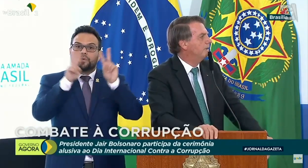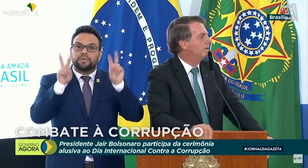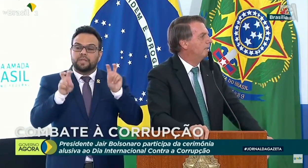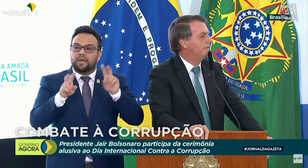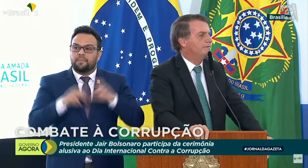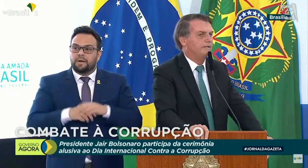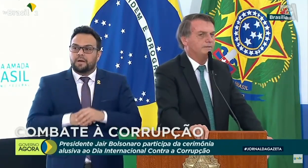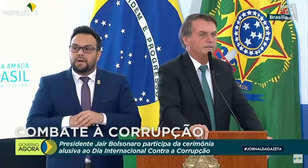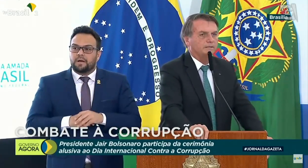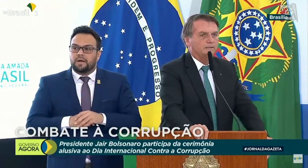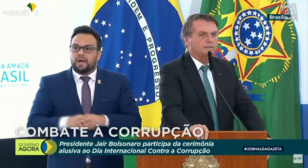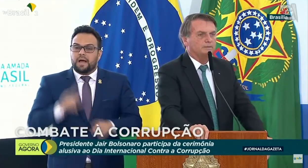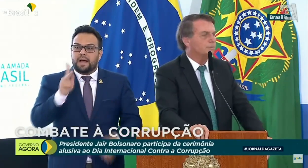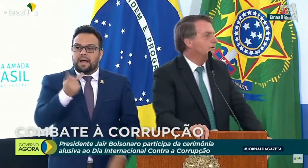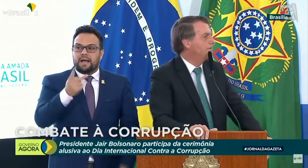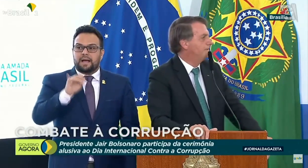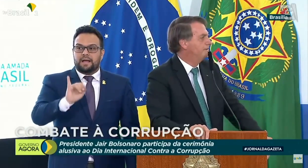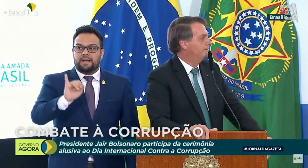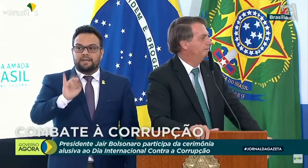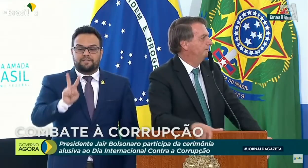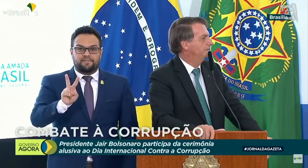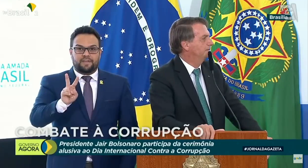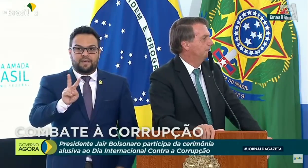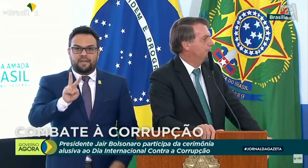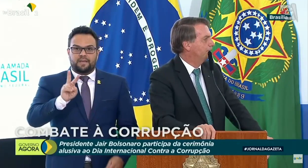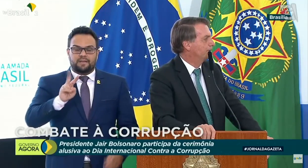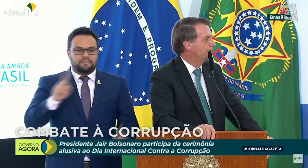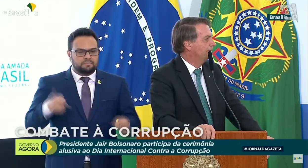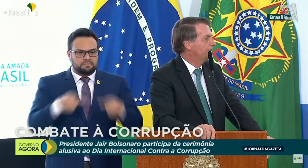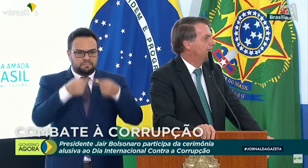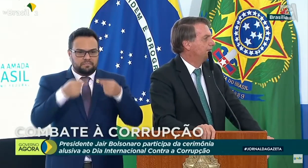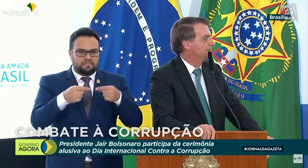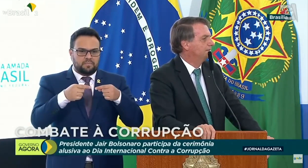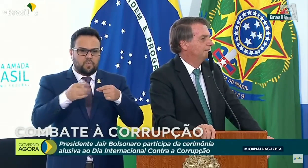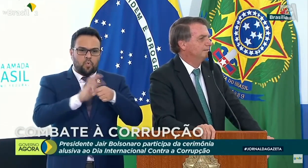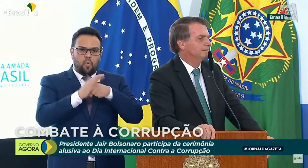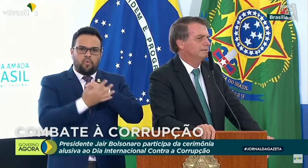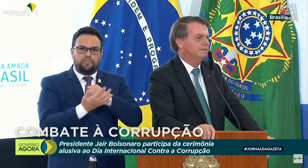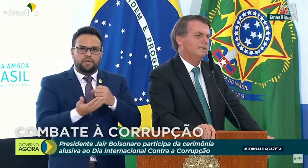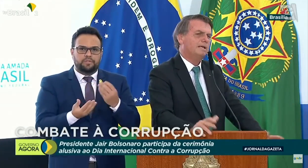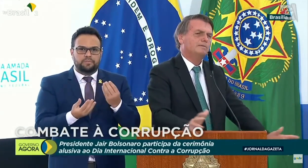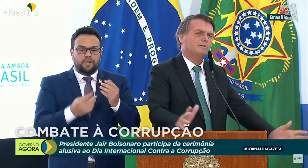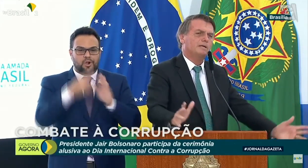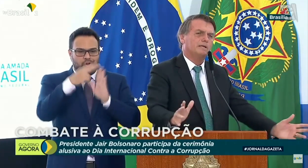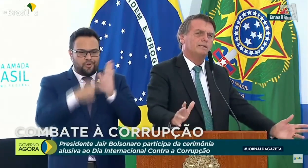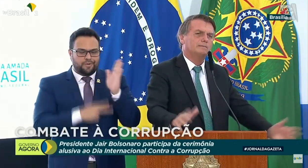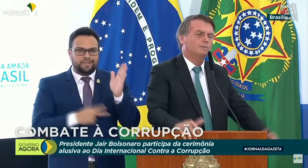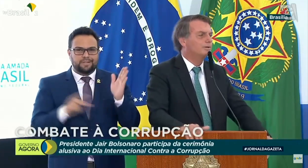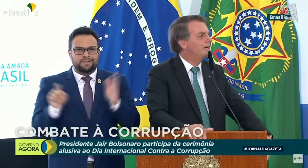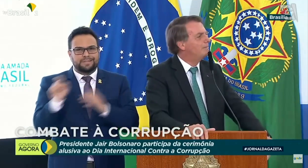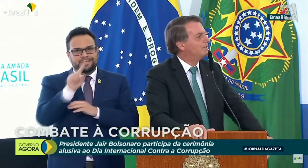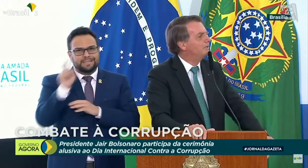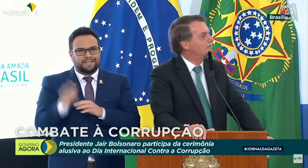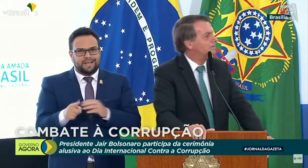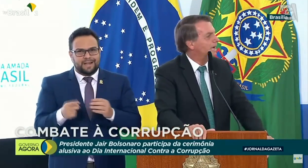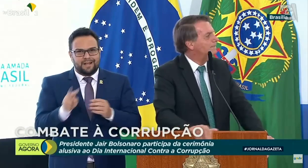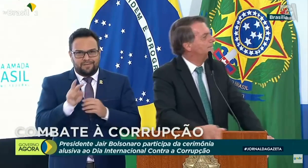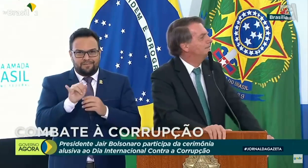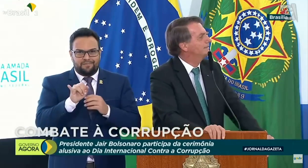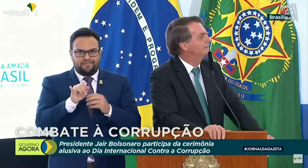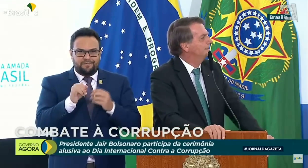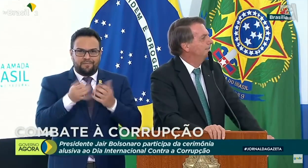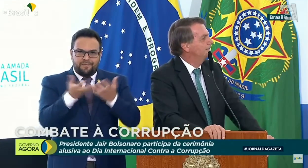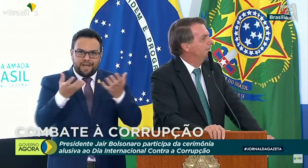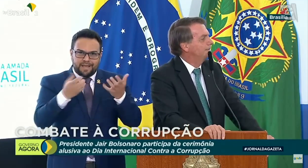declaração em que ele faz uma associação falsa entre vacina contra covid-19 e AIDS Será que vão querer bloquear